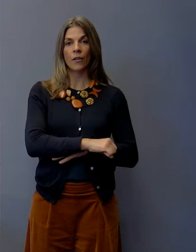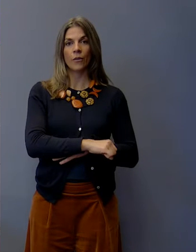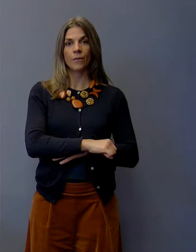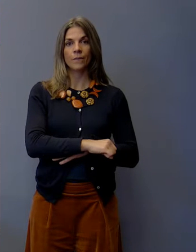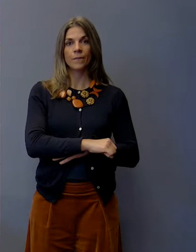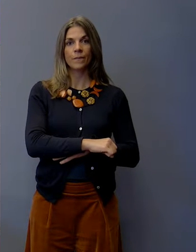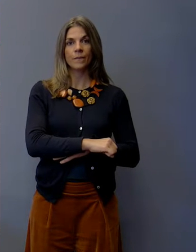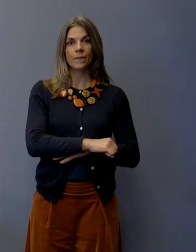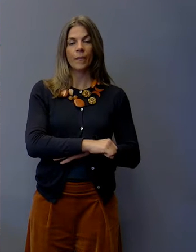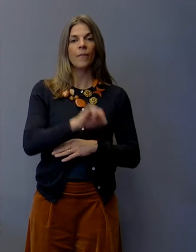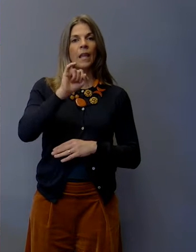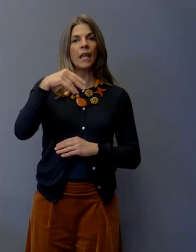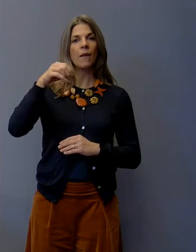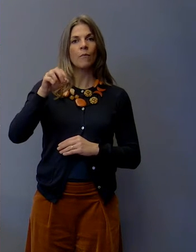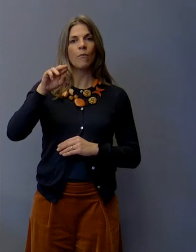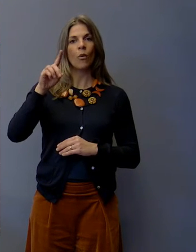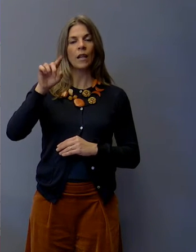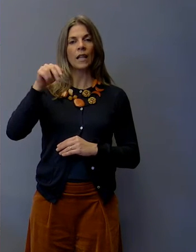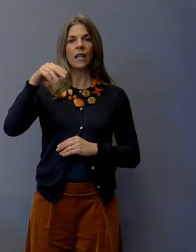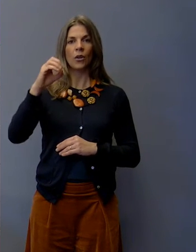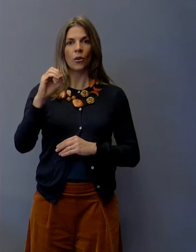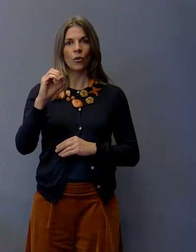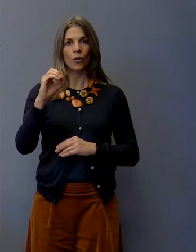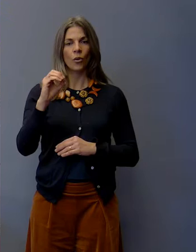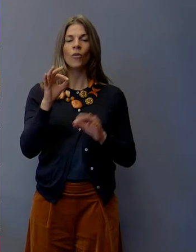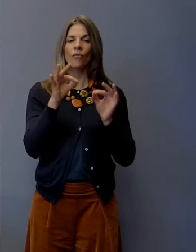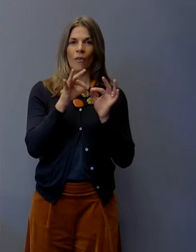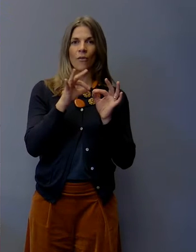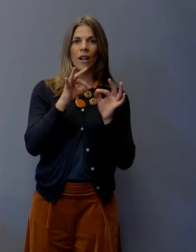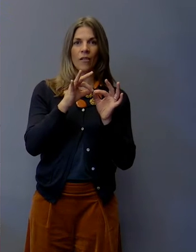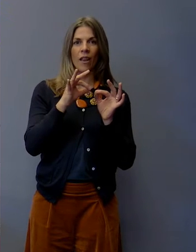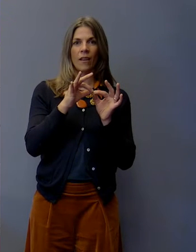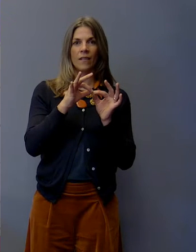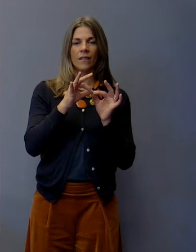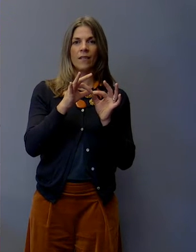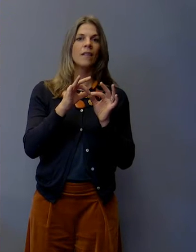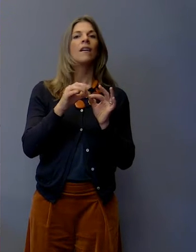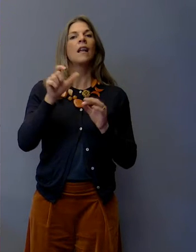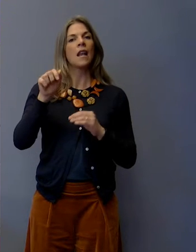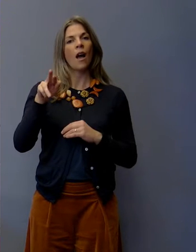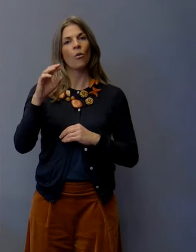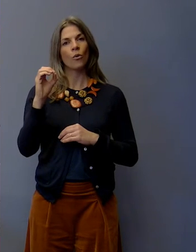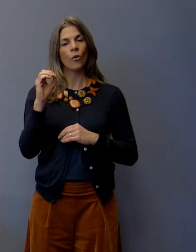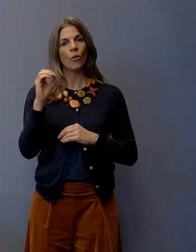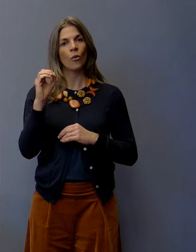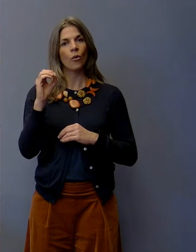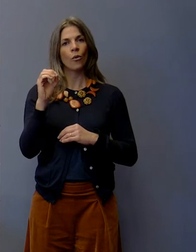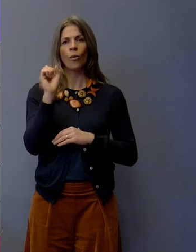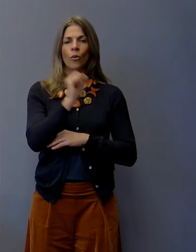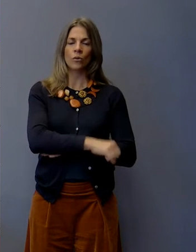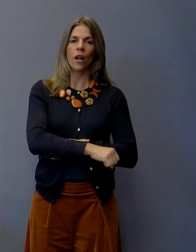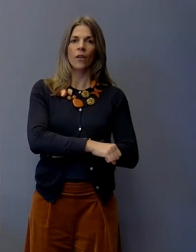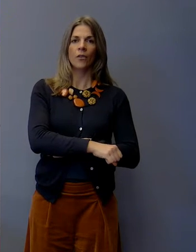consiglieri immordino favorevole consigliera lauro trario